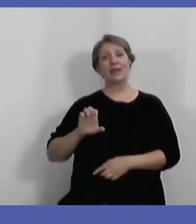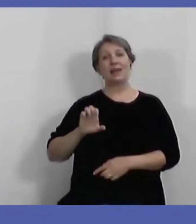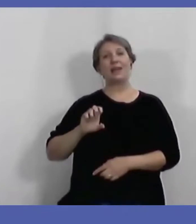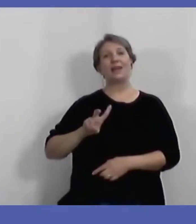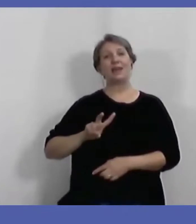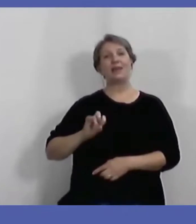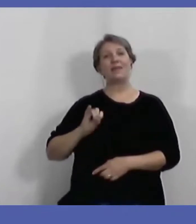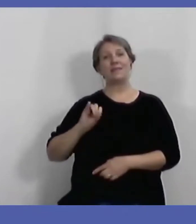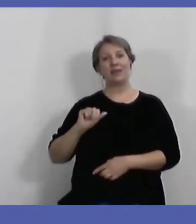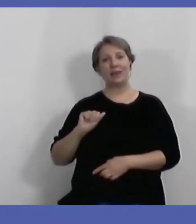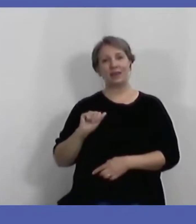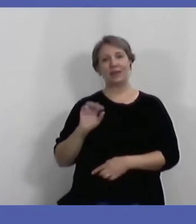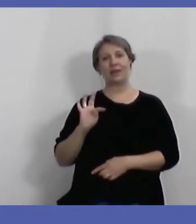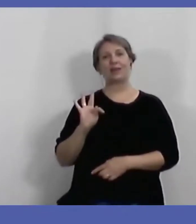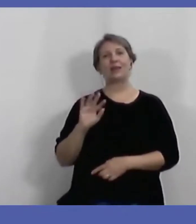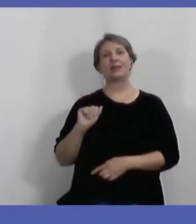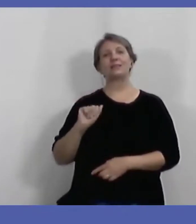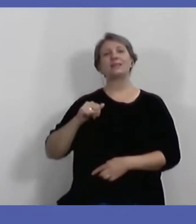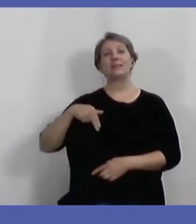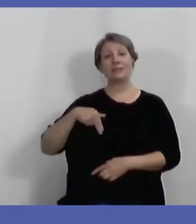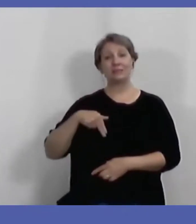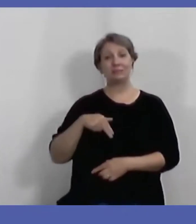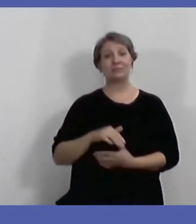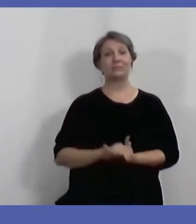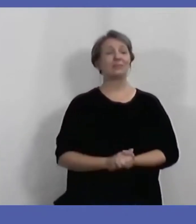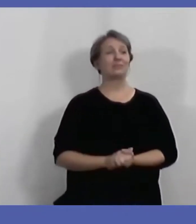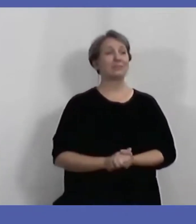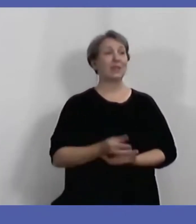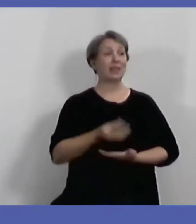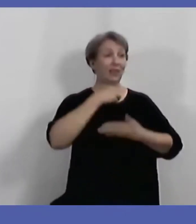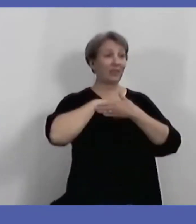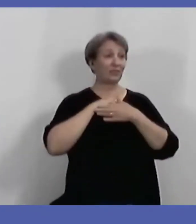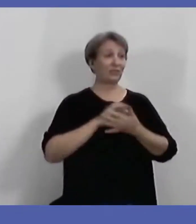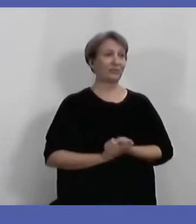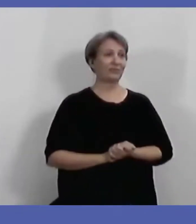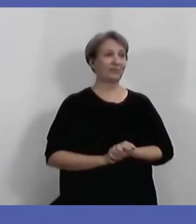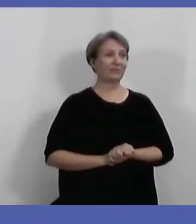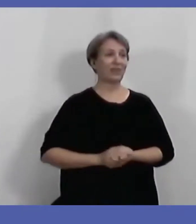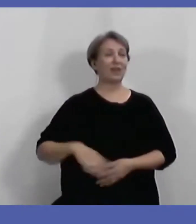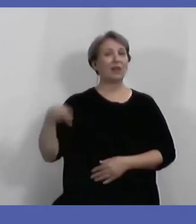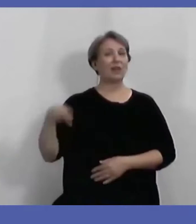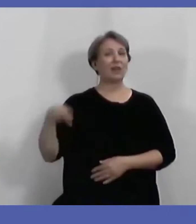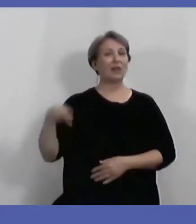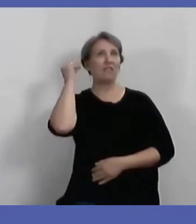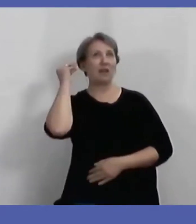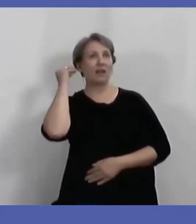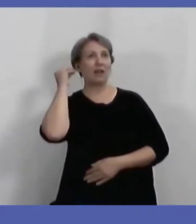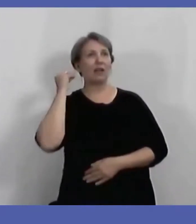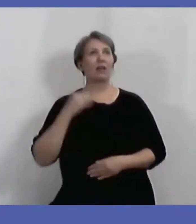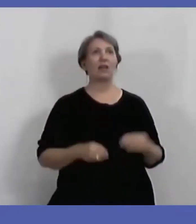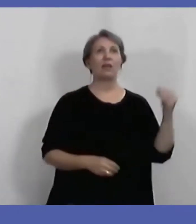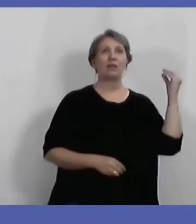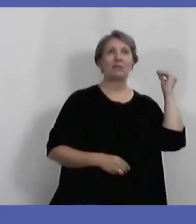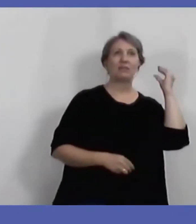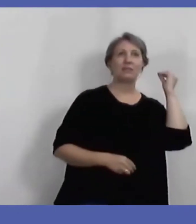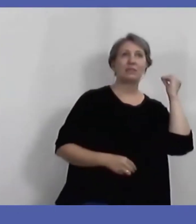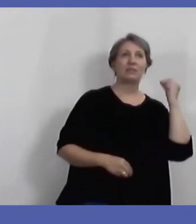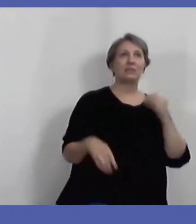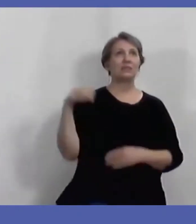falando. Talvez seja o Bemote falando em você. Aí você precisa